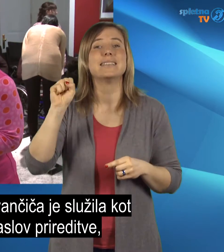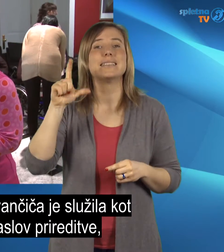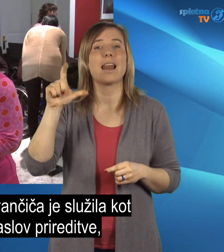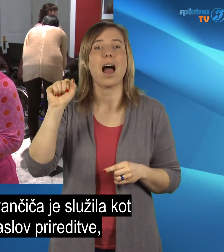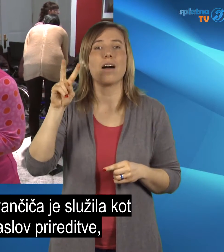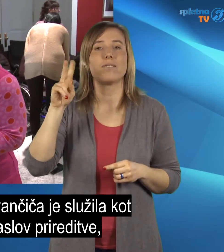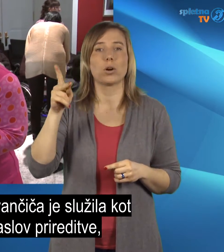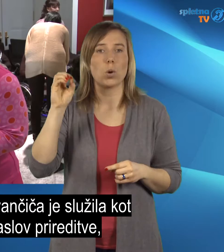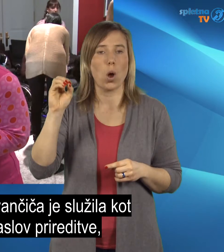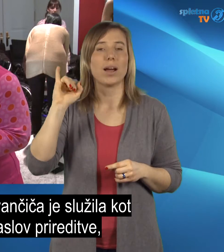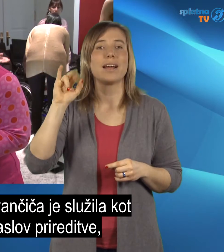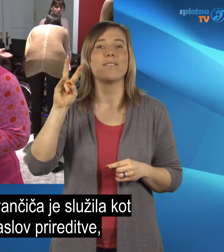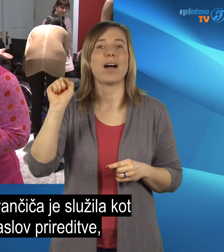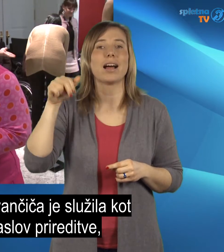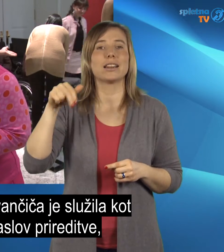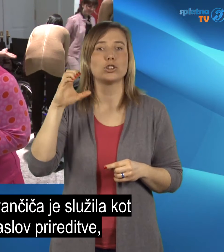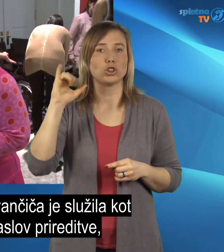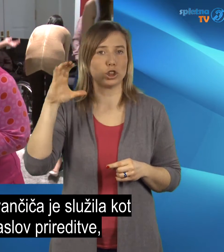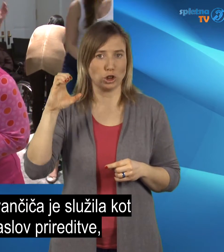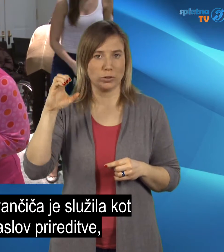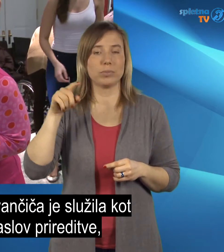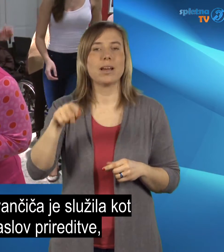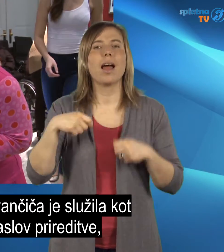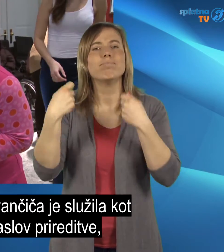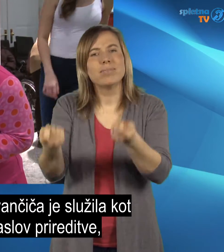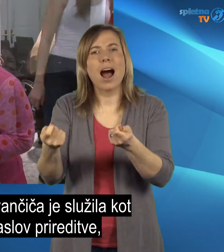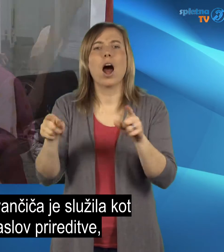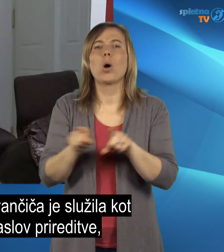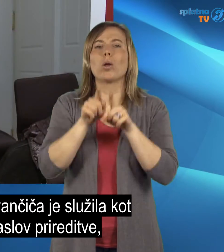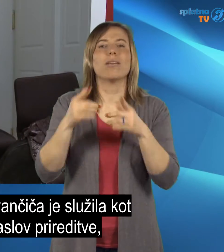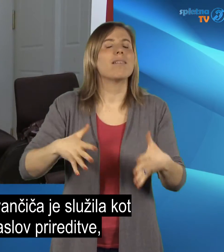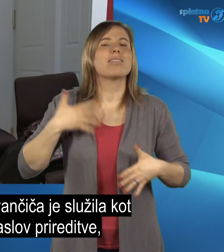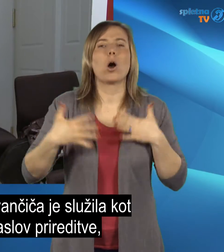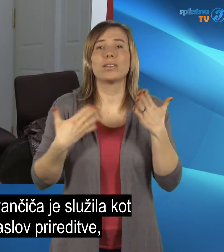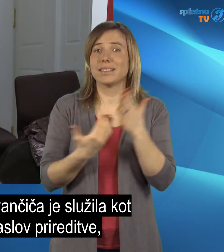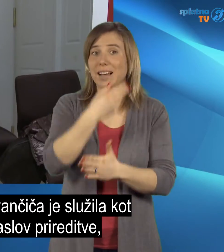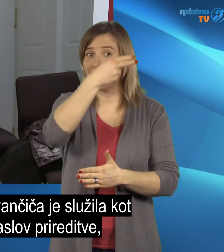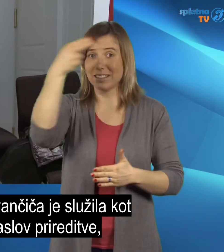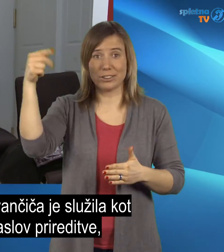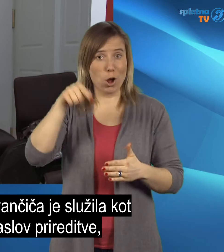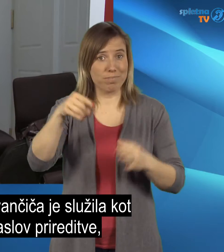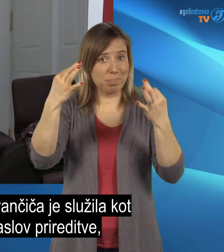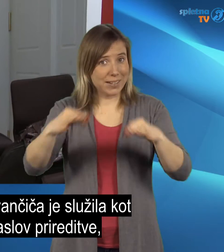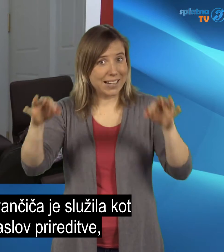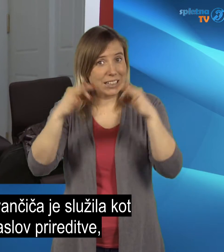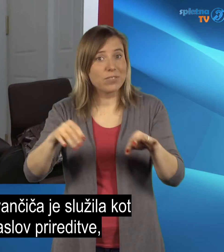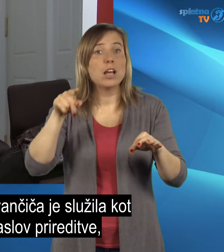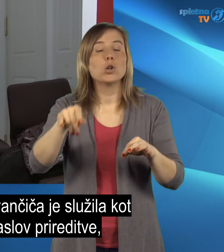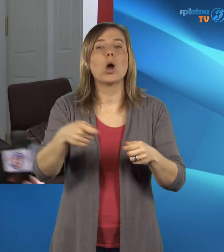Pesem Slavka Ivančiča je služila kot navdih za naslov prireditve, ki jo je organiziralo društvo Drugi